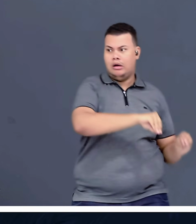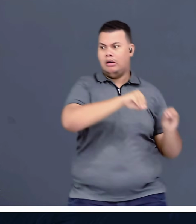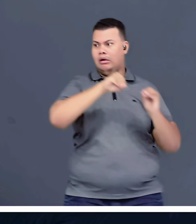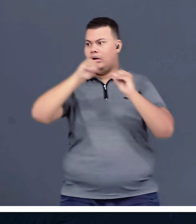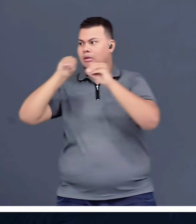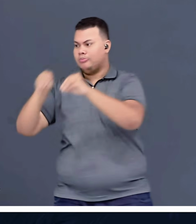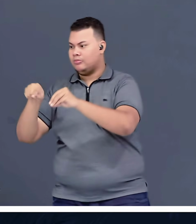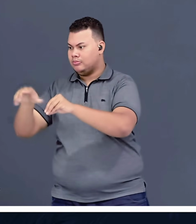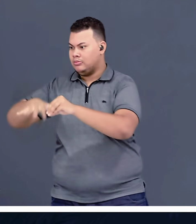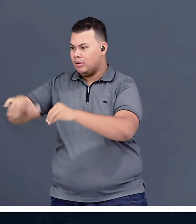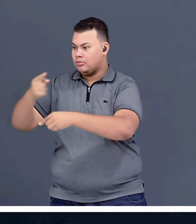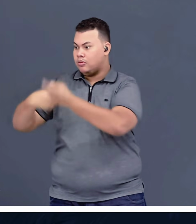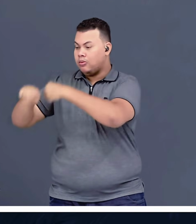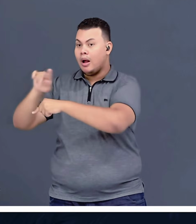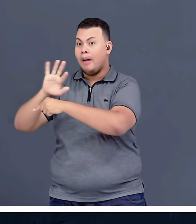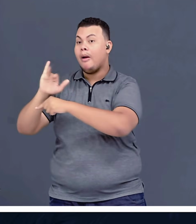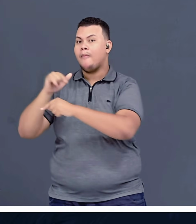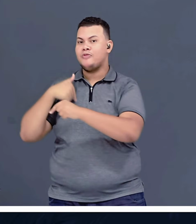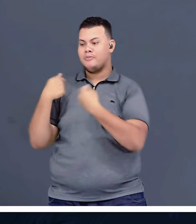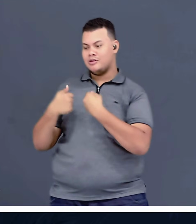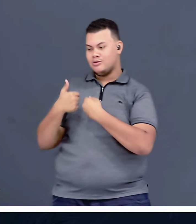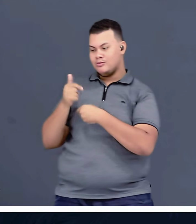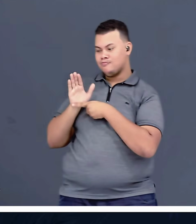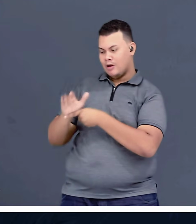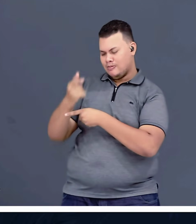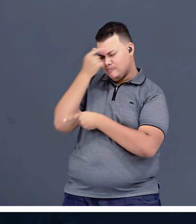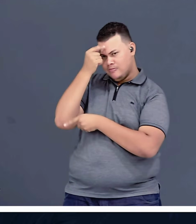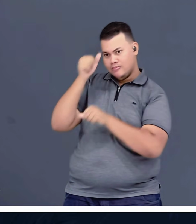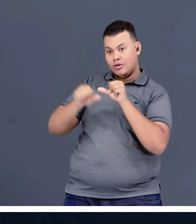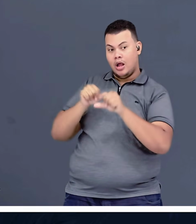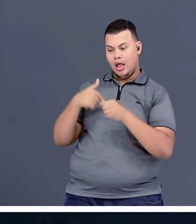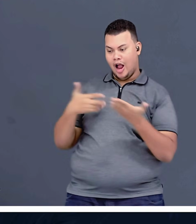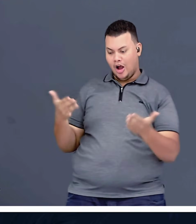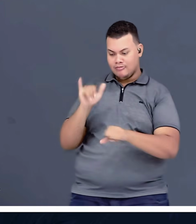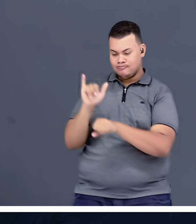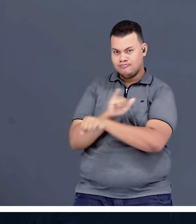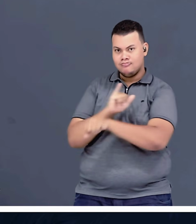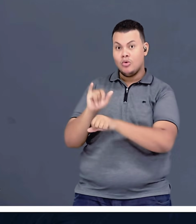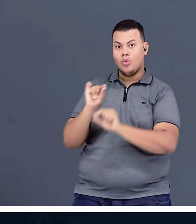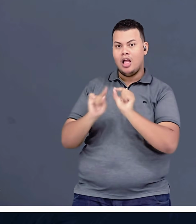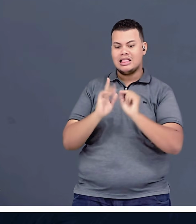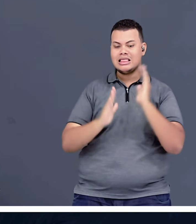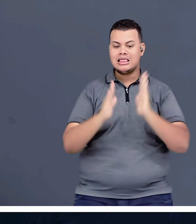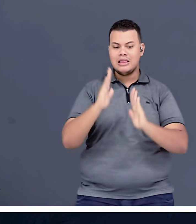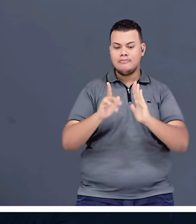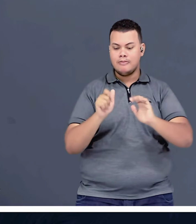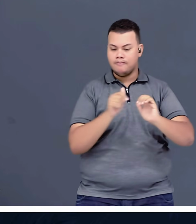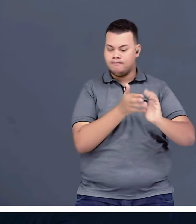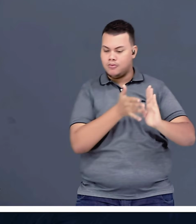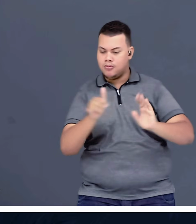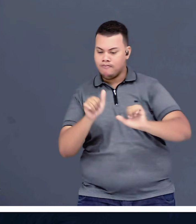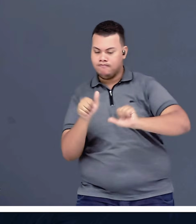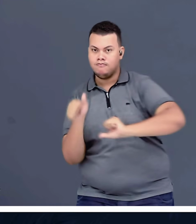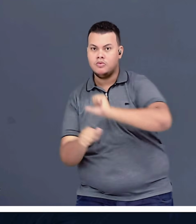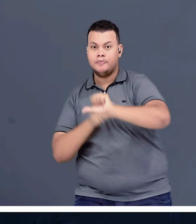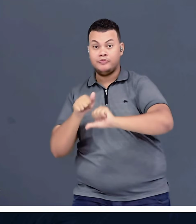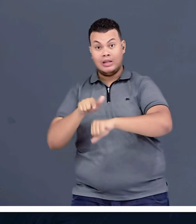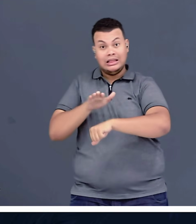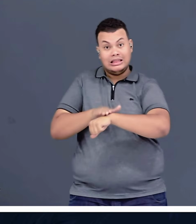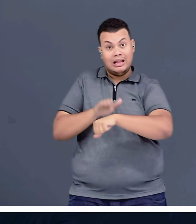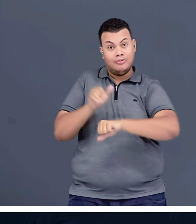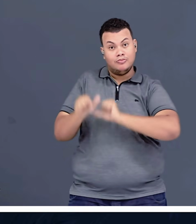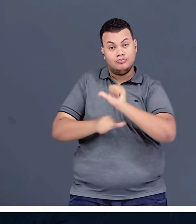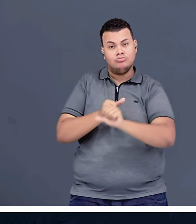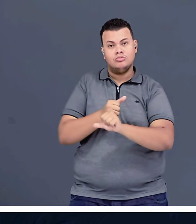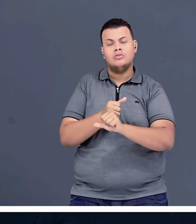para o lugar da abundância. Não vai dar certo. Então o que Deus faz? Deus prepara então um tempo de transição. E esse tempo de transição